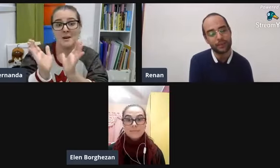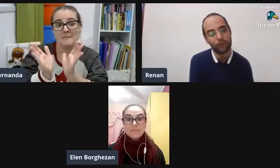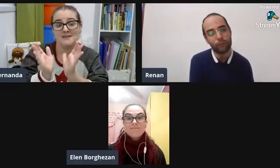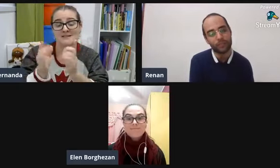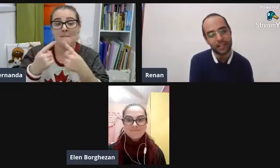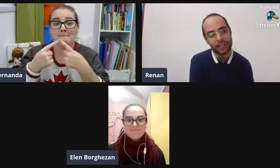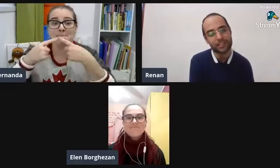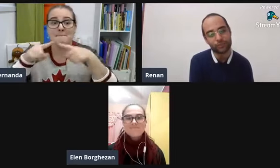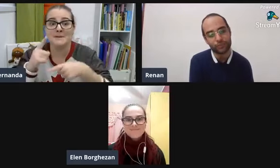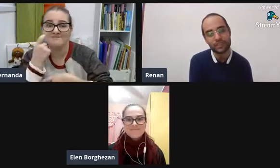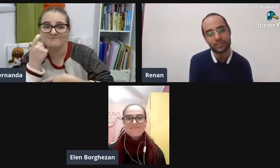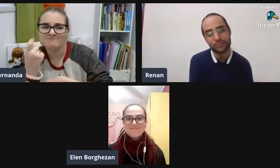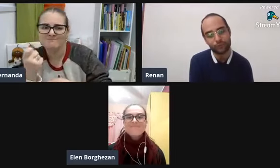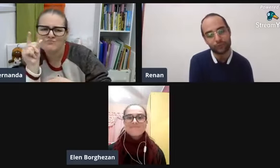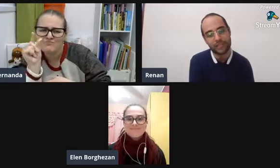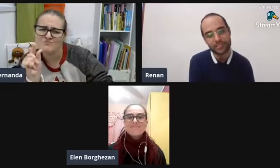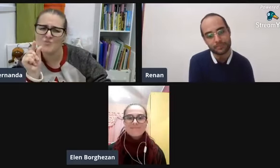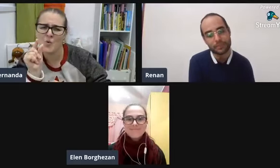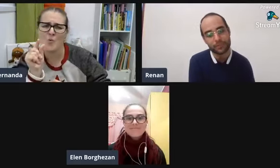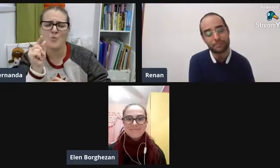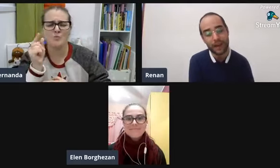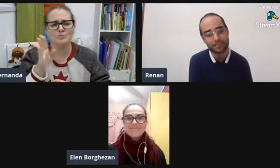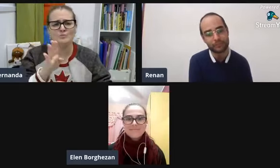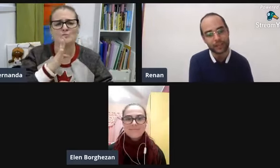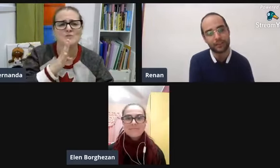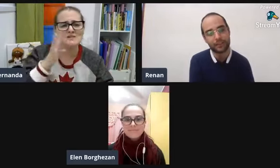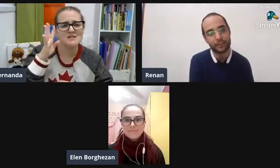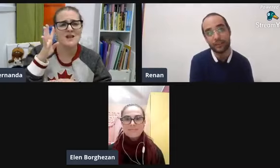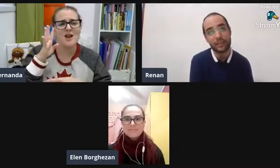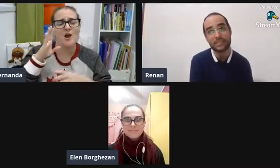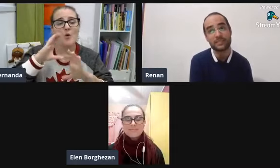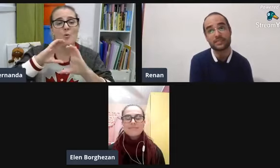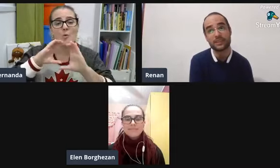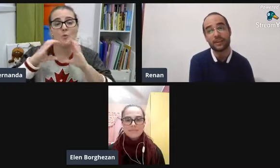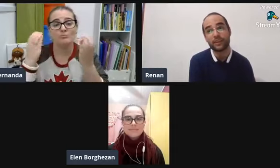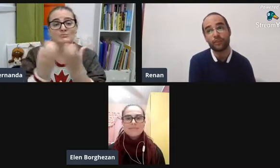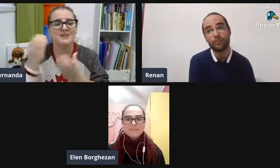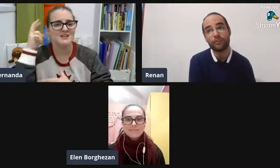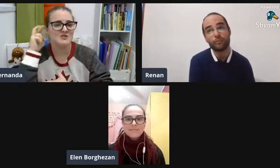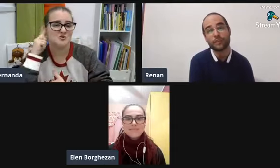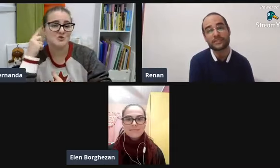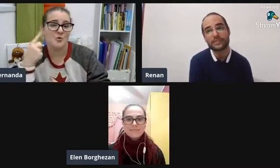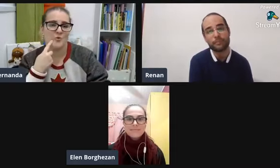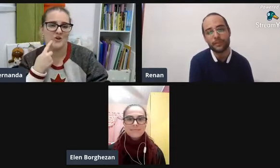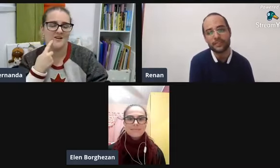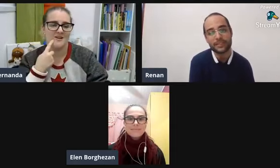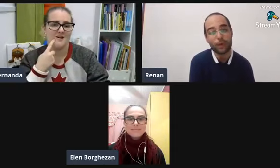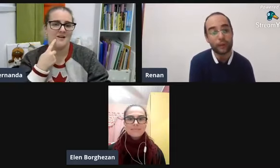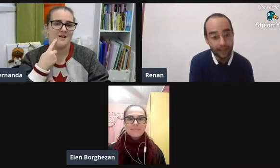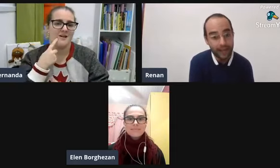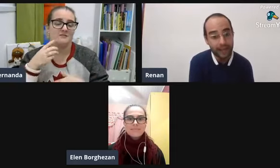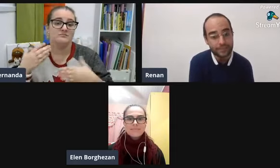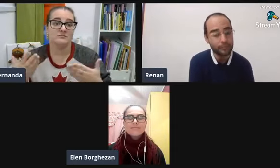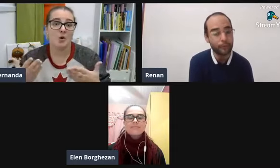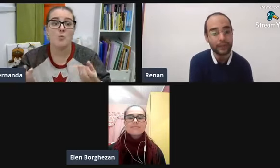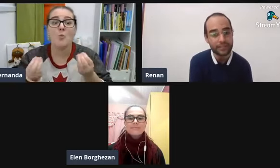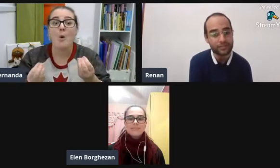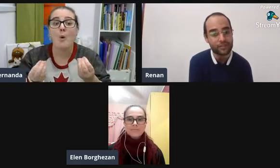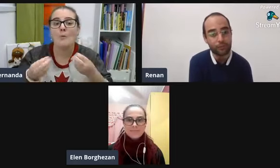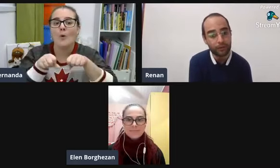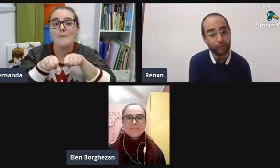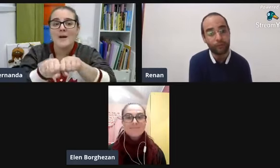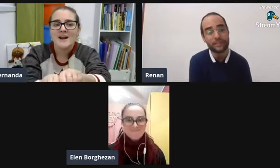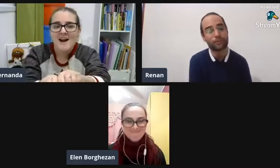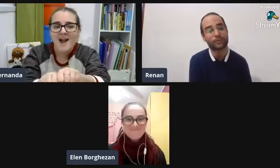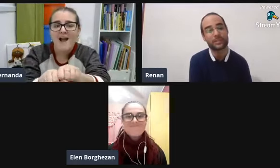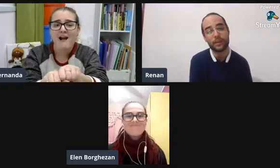interesse em saber da comunidade surda, das dificuldades que as pessoas passam, né, e às vezes numa simples ida ao mercado, saber o